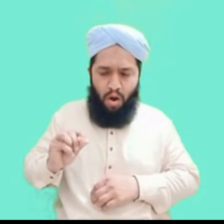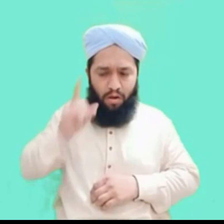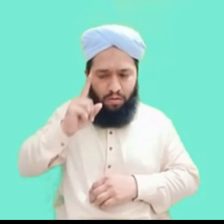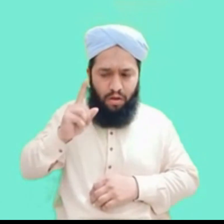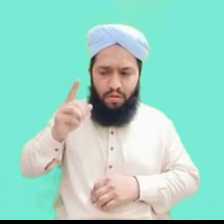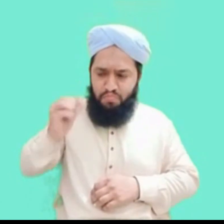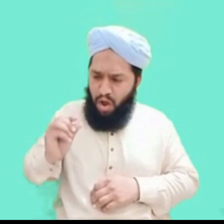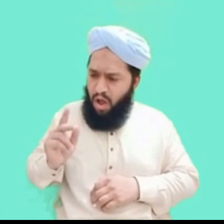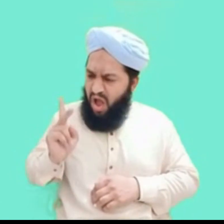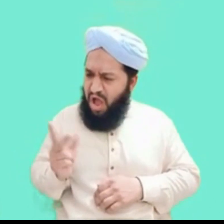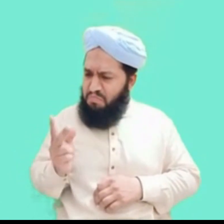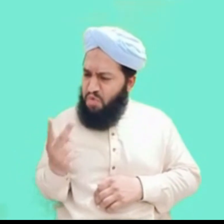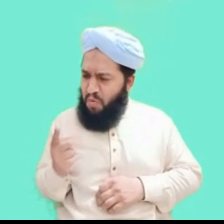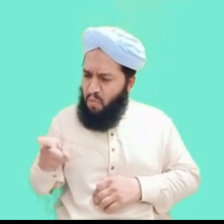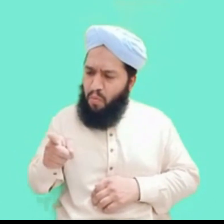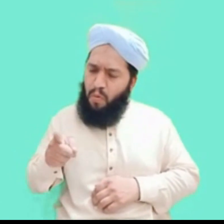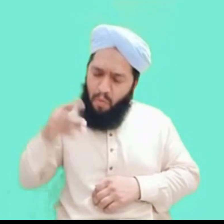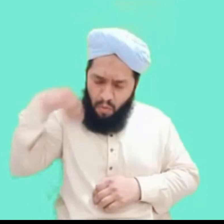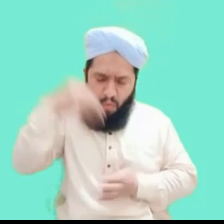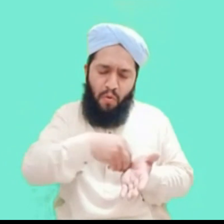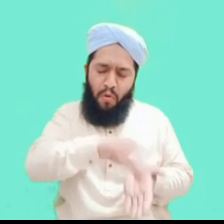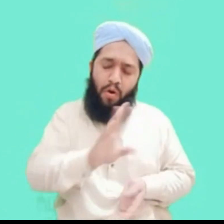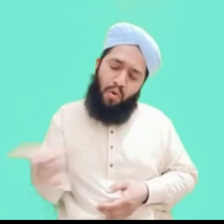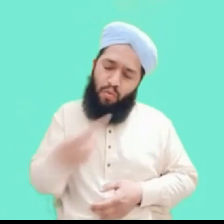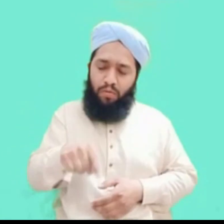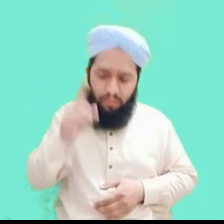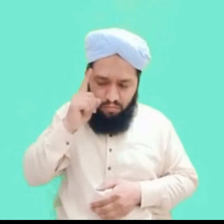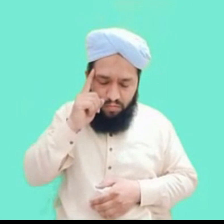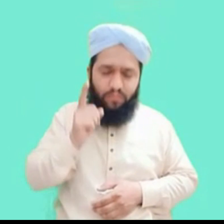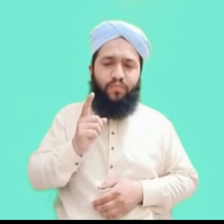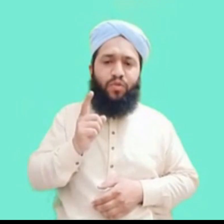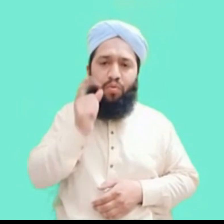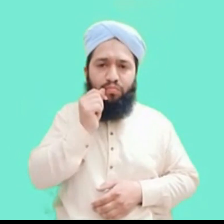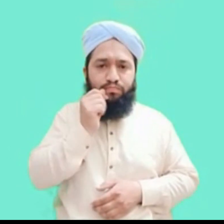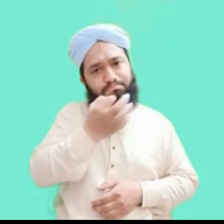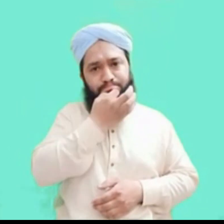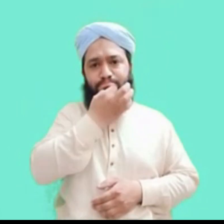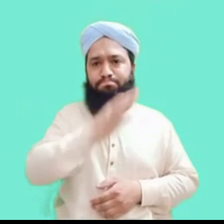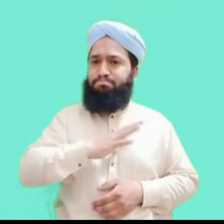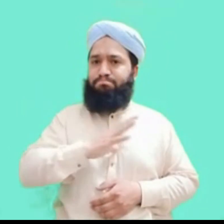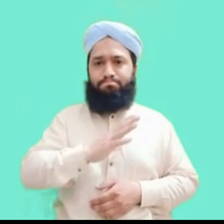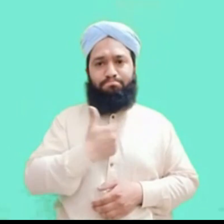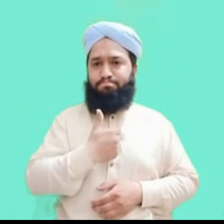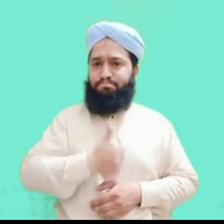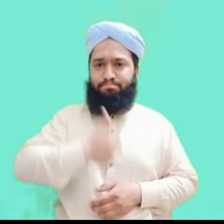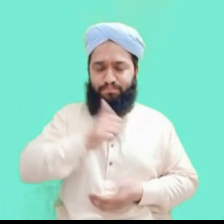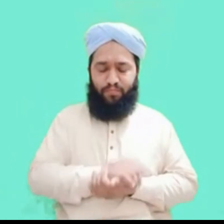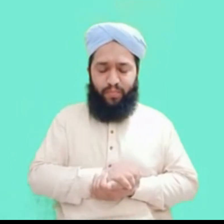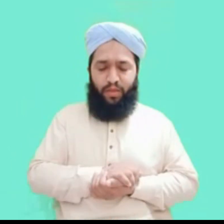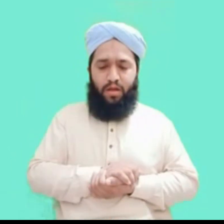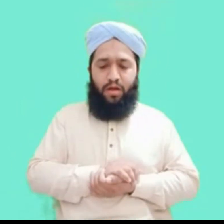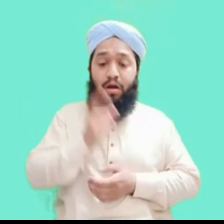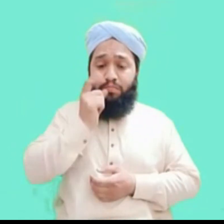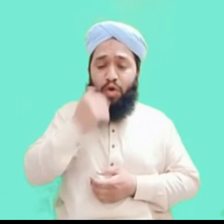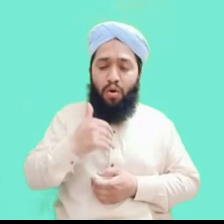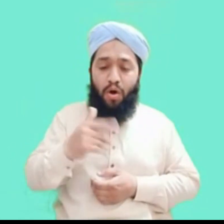باری ہو، تو سب سے پہلے جو ڈیفیکٹو ہے وہ دے دینا۔ بہرحال بڑی انوکھی شرط تھی، اس شخص نے ایکسیپٹ کر لی۔ اب کچھ دنوں کے بعد وہی شخص